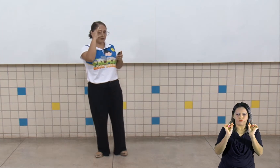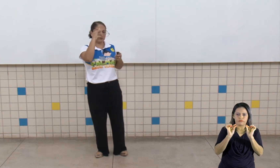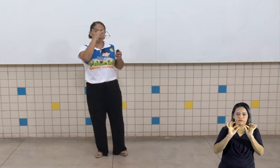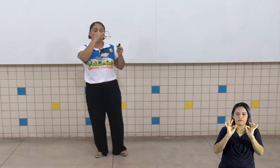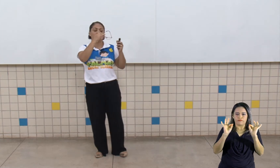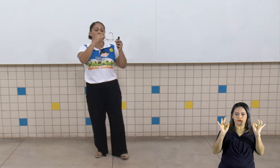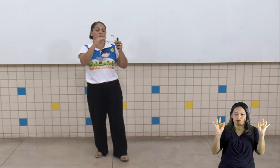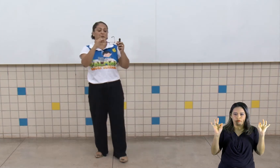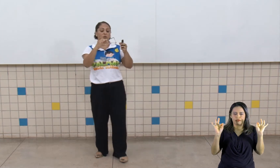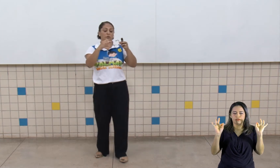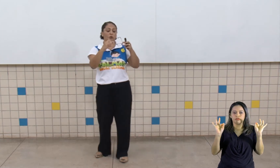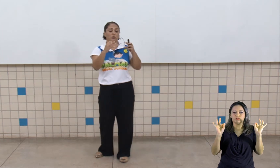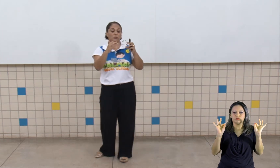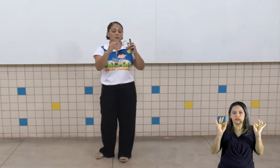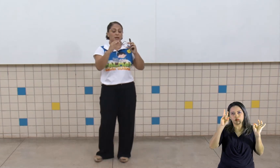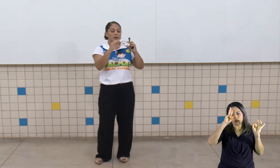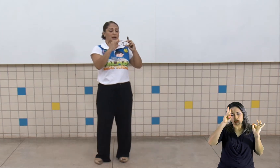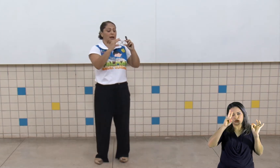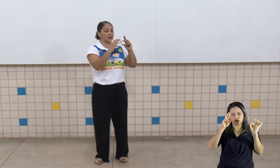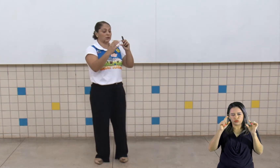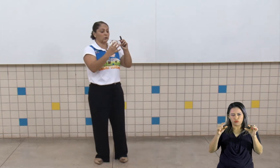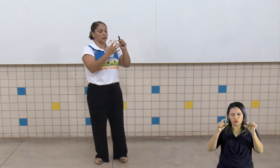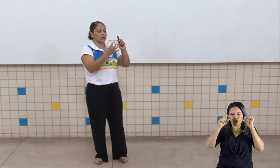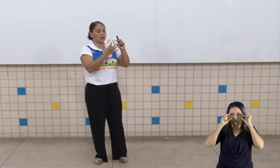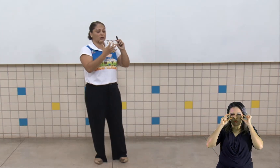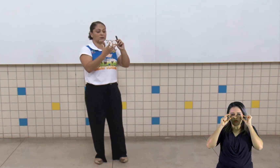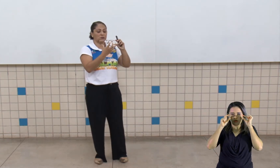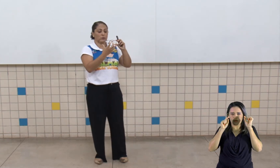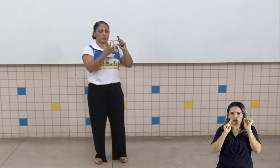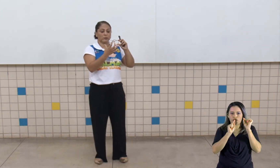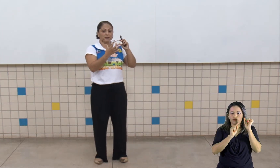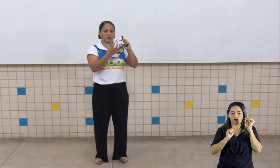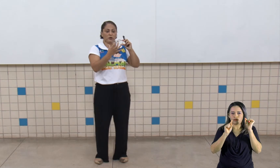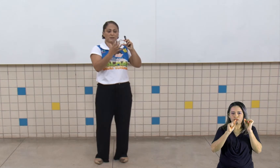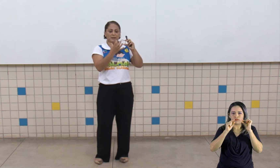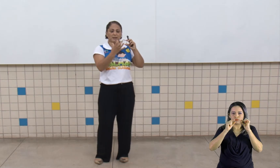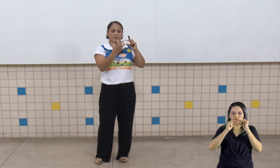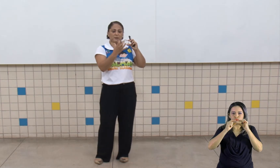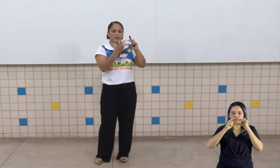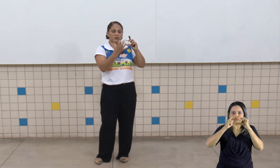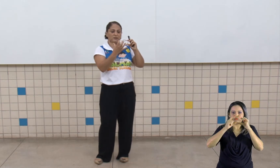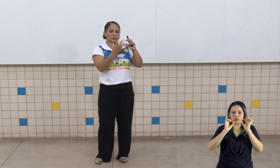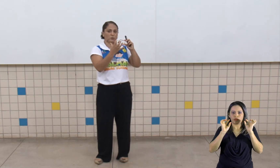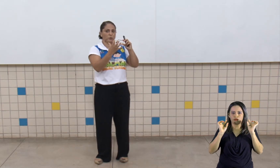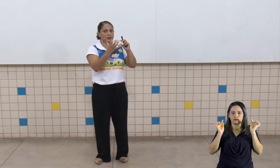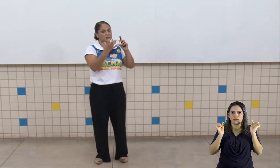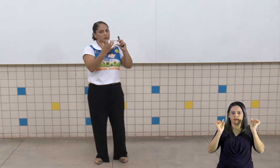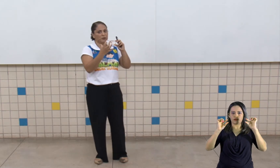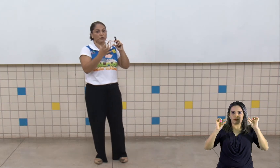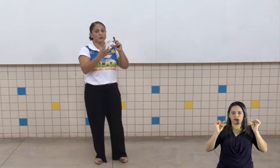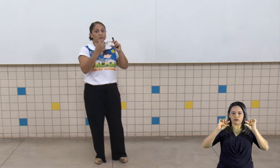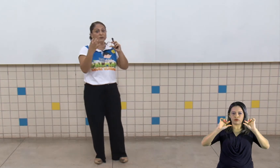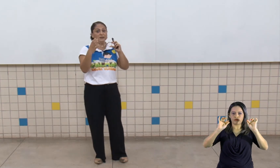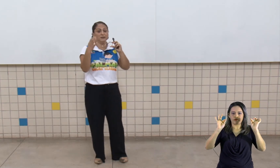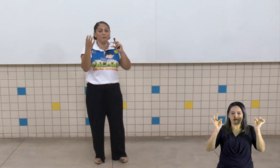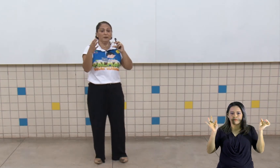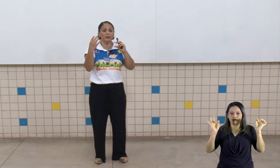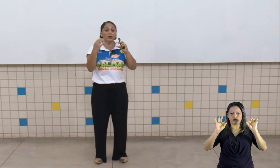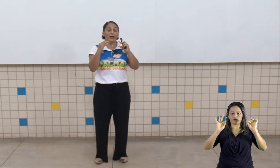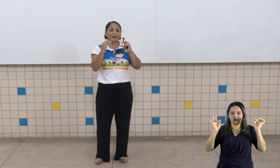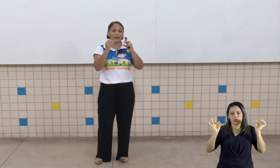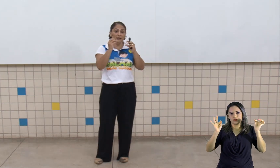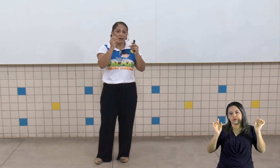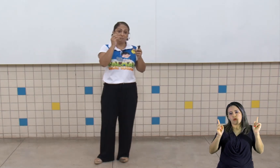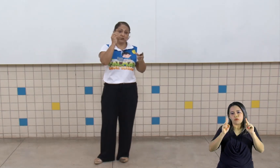né? Imaginamos um óculos. Aqui no meio ela vai ser um pouquinho mais grossa, aqui na extremidade ela vai ser um pouco mais fina, ou vice-versa,